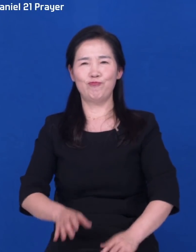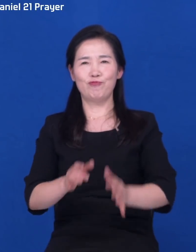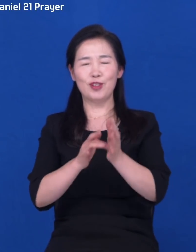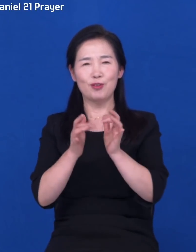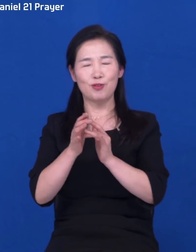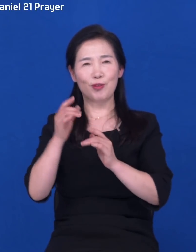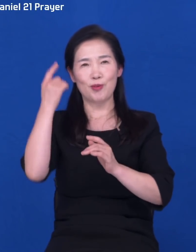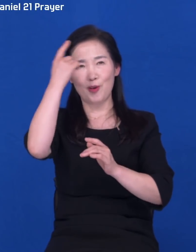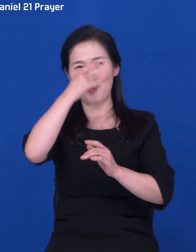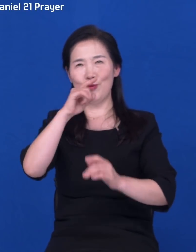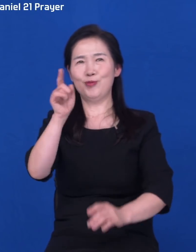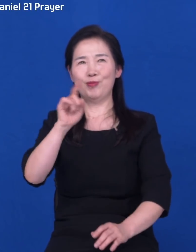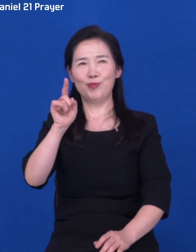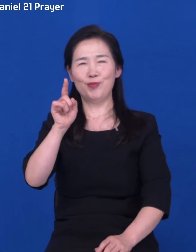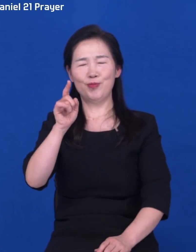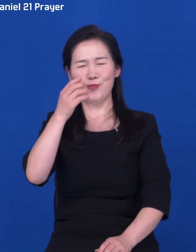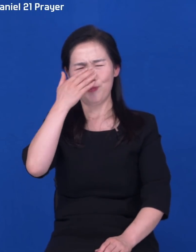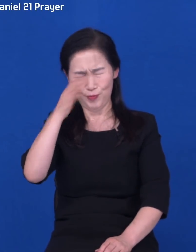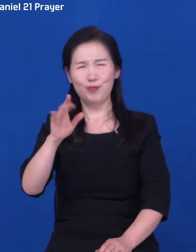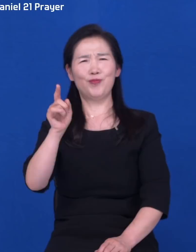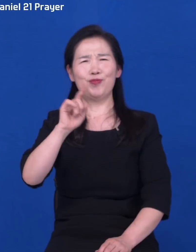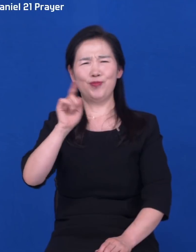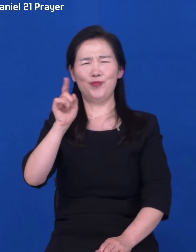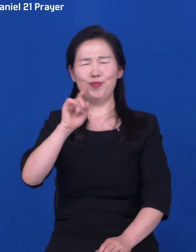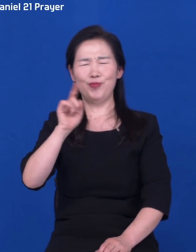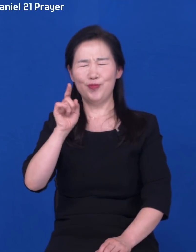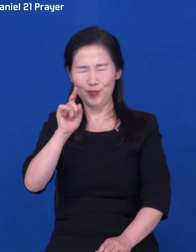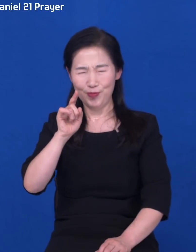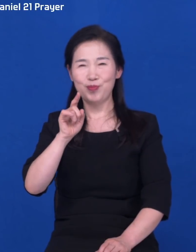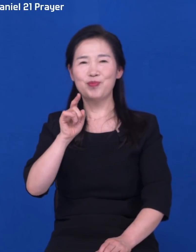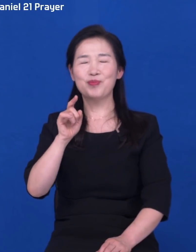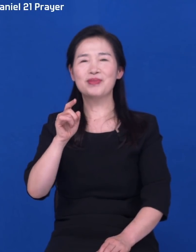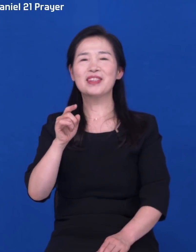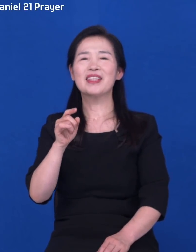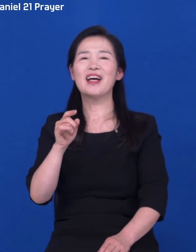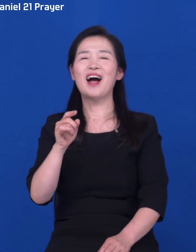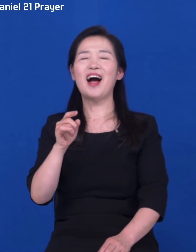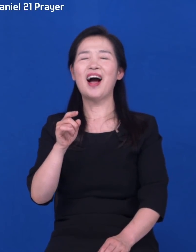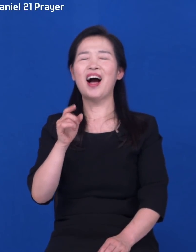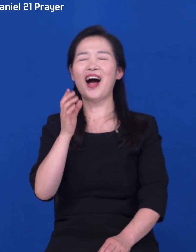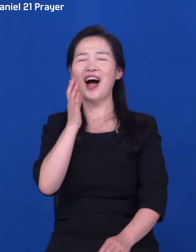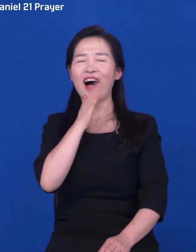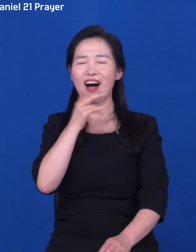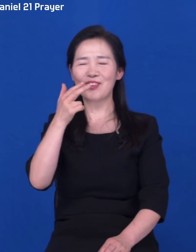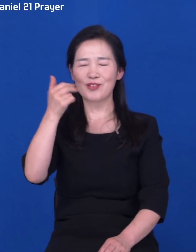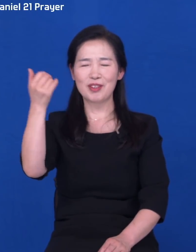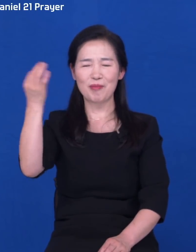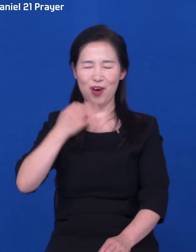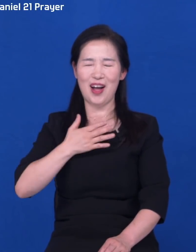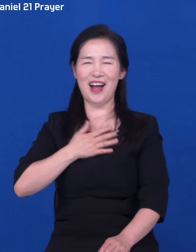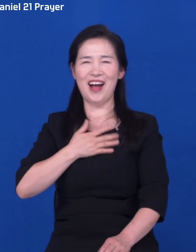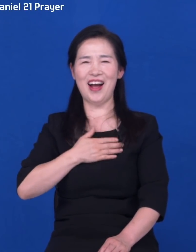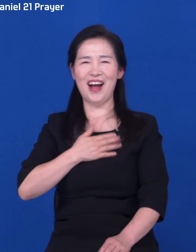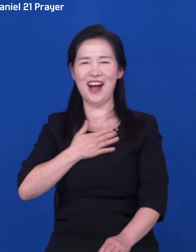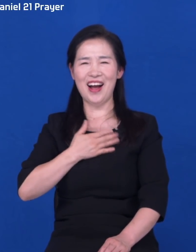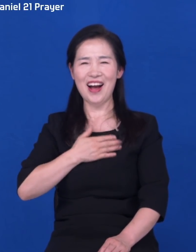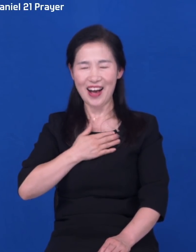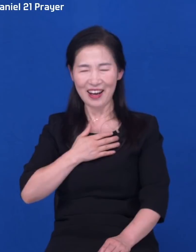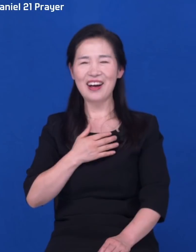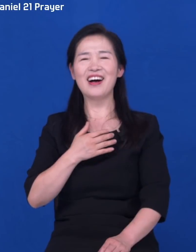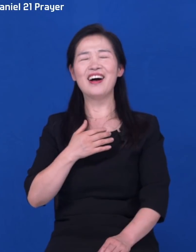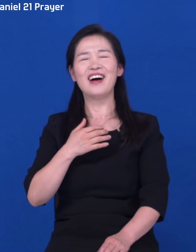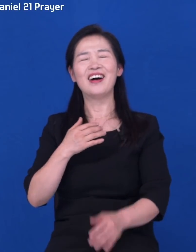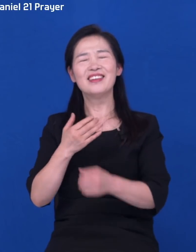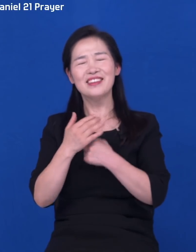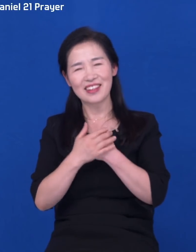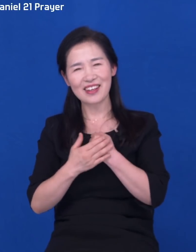가서 못 알아보면 어떡해요? 이렇게 앙탈 부리다가 주님이 먼저 저를 알아보시겠죠. 이렇게 사랑하시는데, 이렇게 혼자 은혜를 받다가, 근데